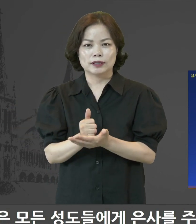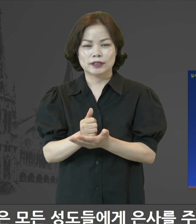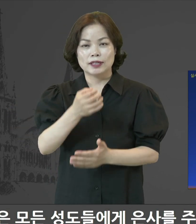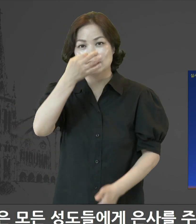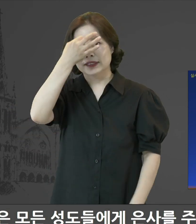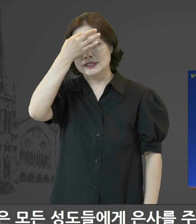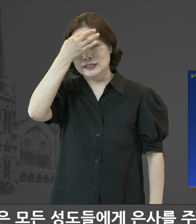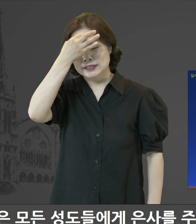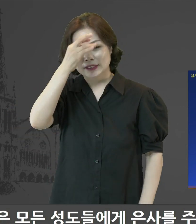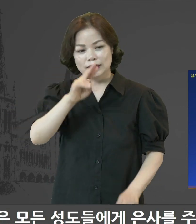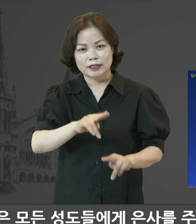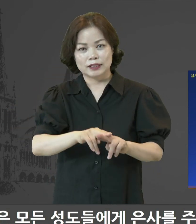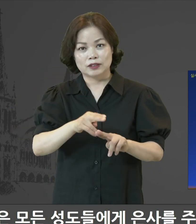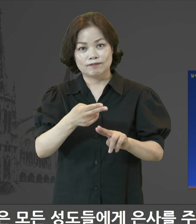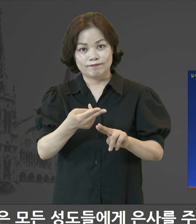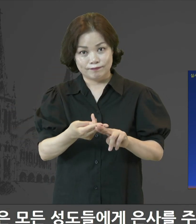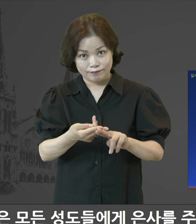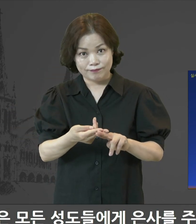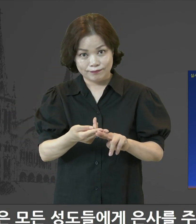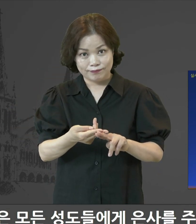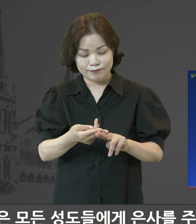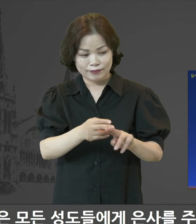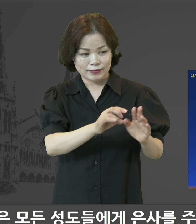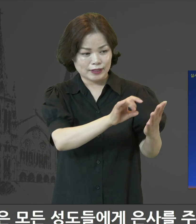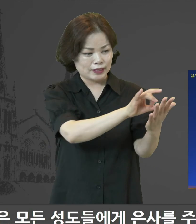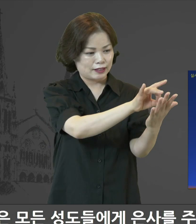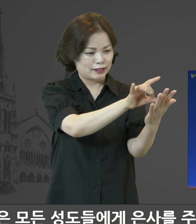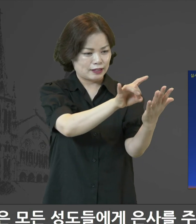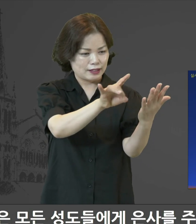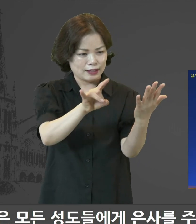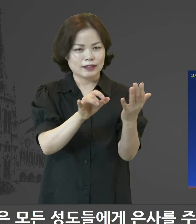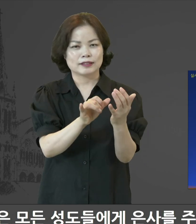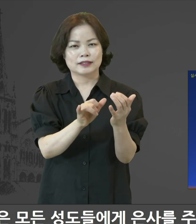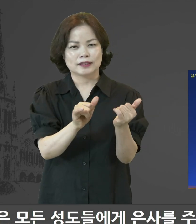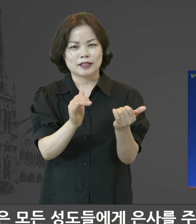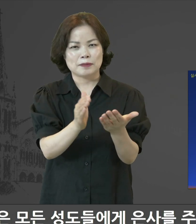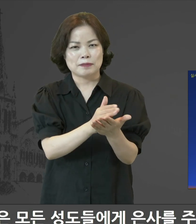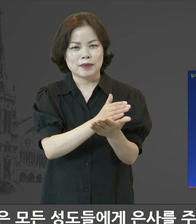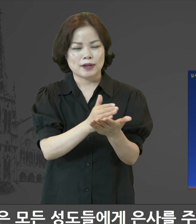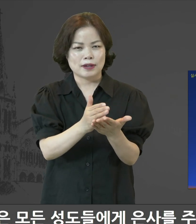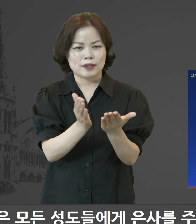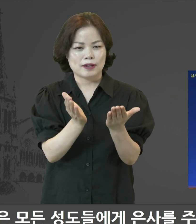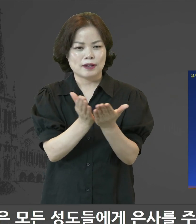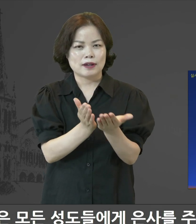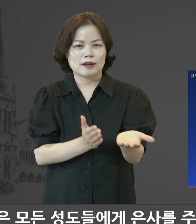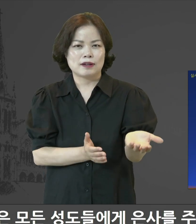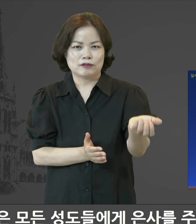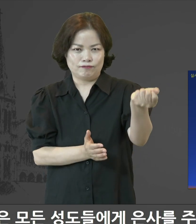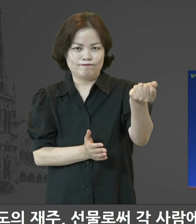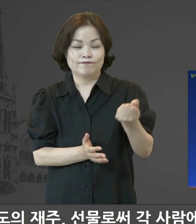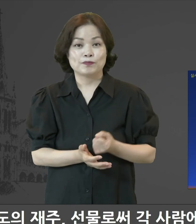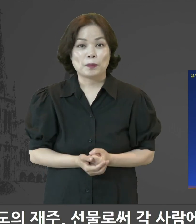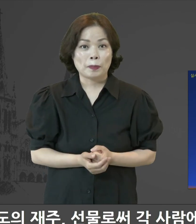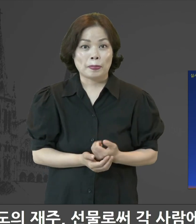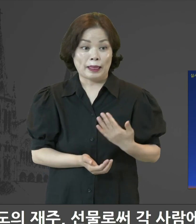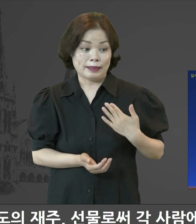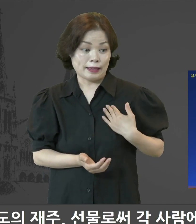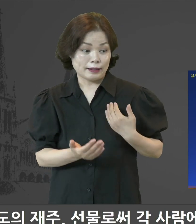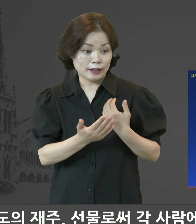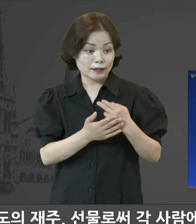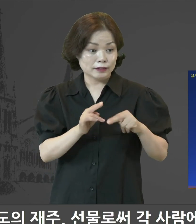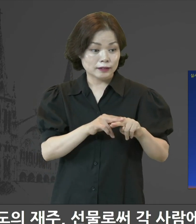재주, 그리스도의 선물로서 각 사람에게 분량대로 은사를 주셨습니다. 나에게 있는